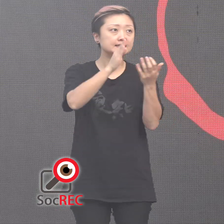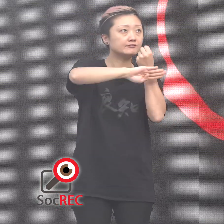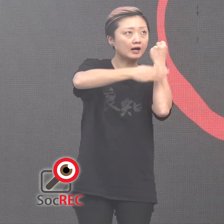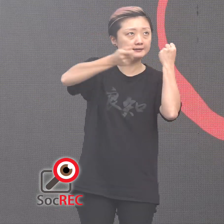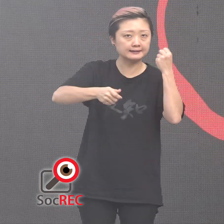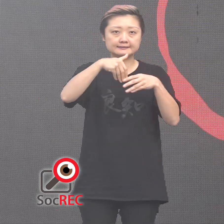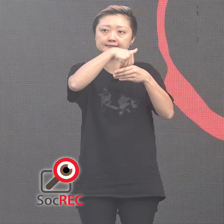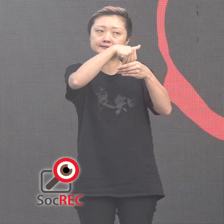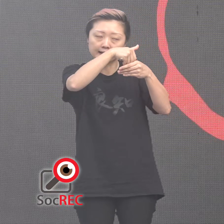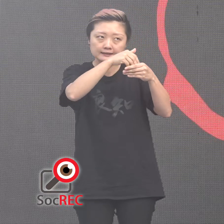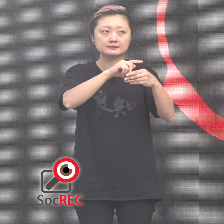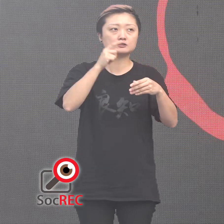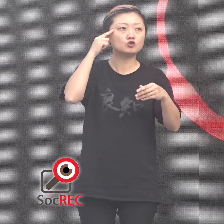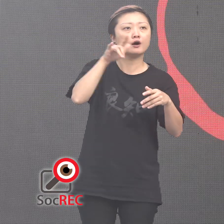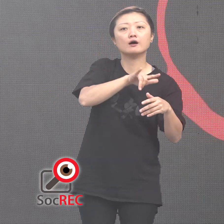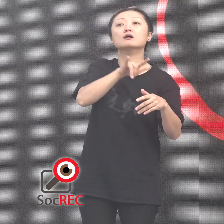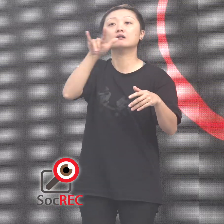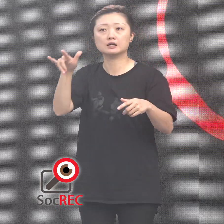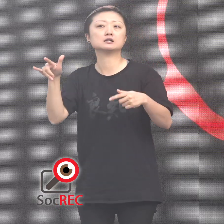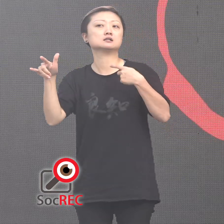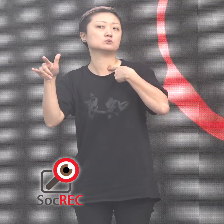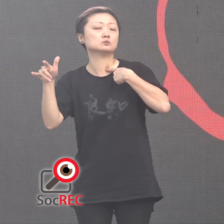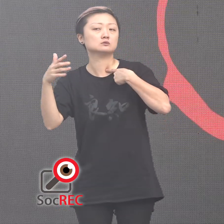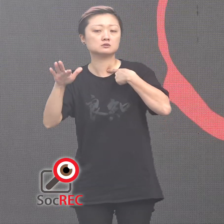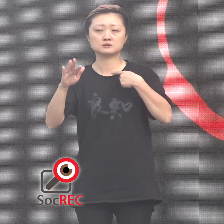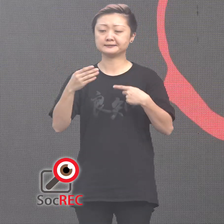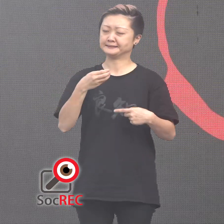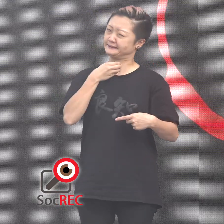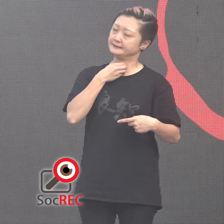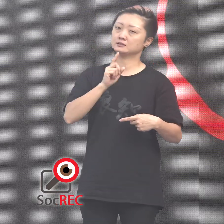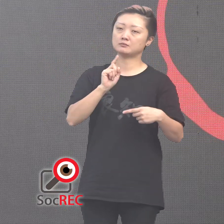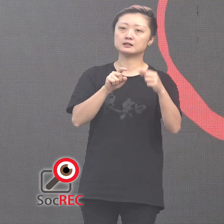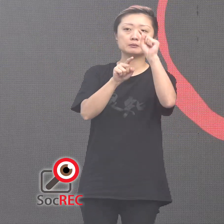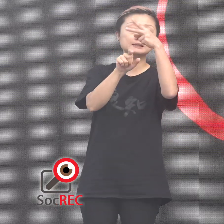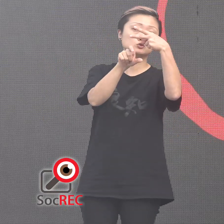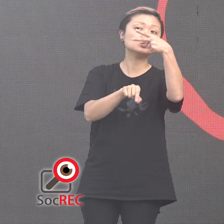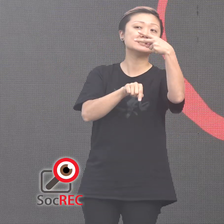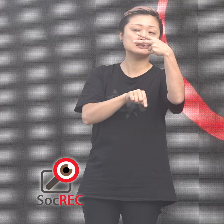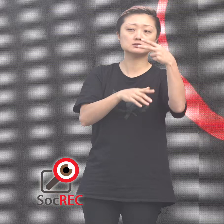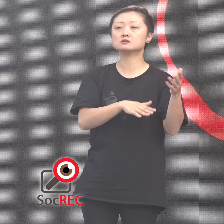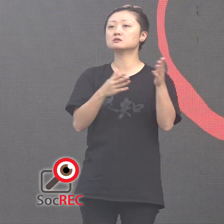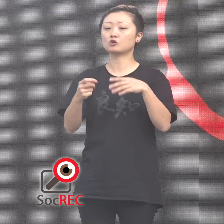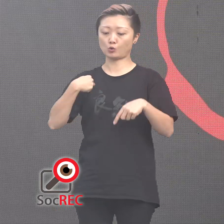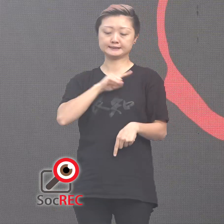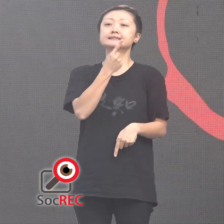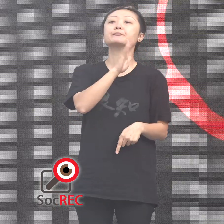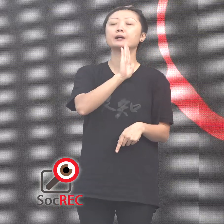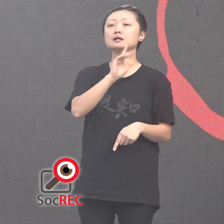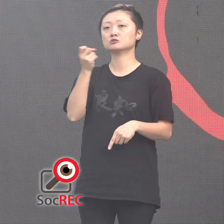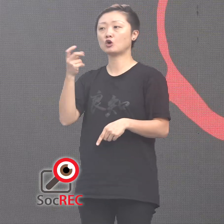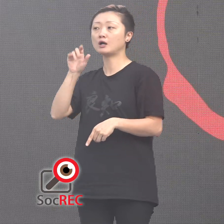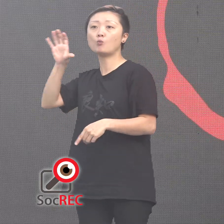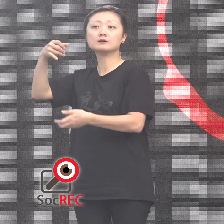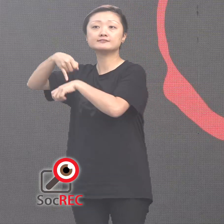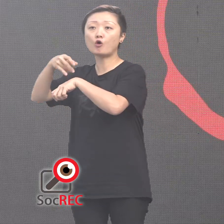會，不過上次我在去年十二月和我的同伴黃之鋒等等是上庭的時